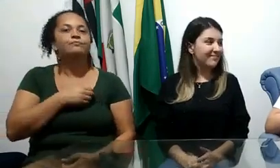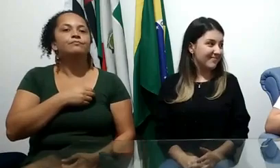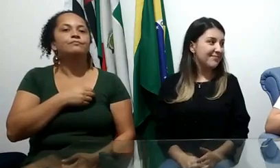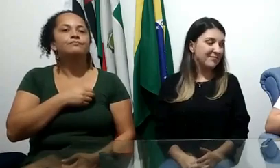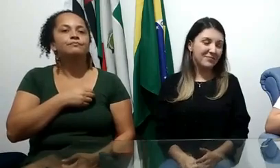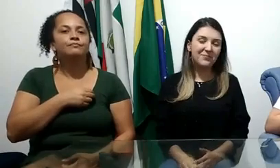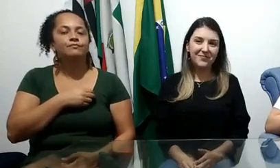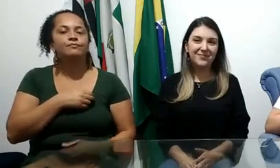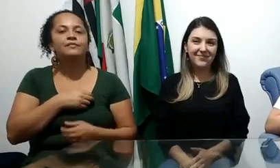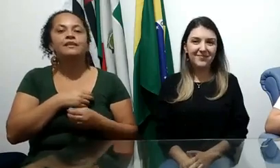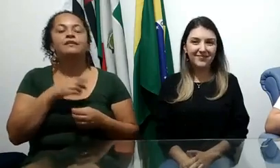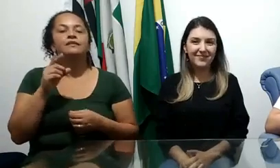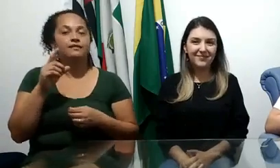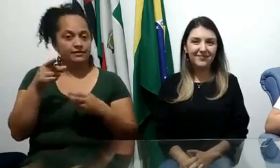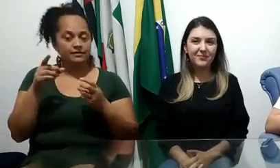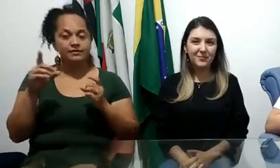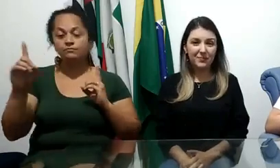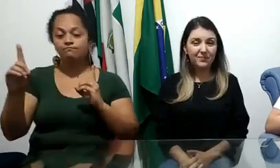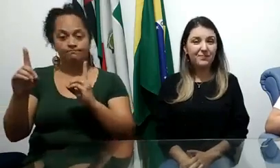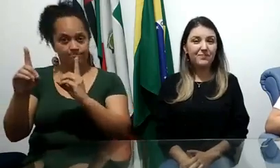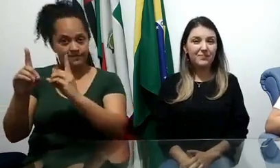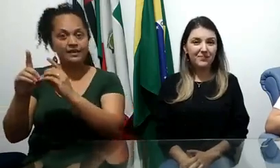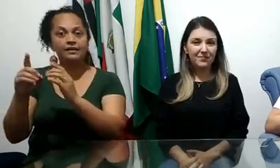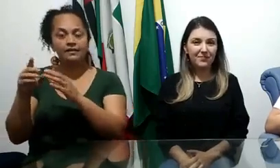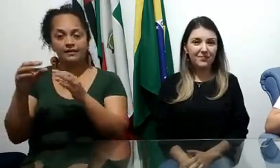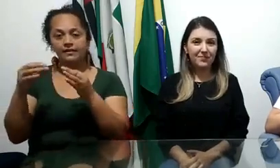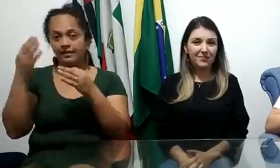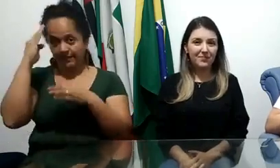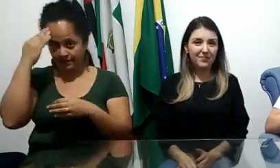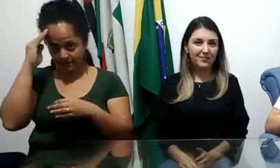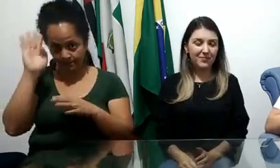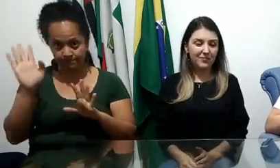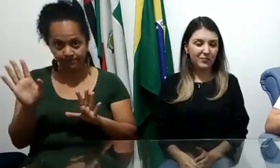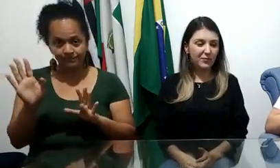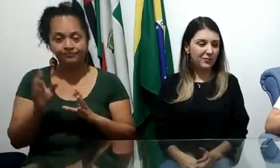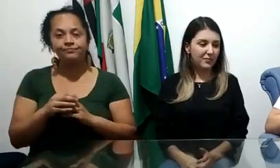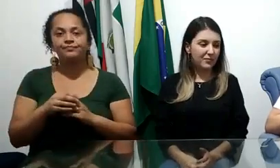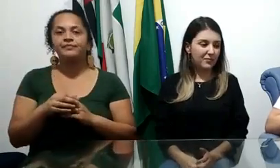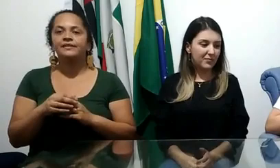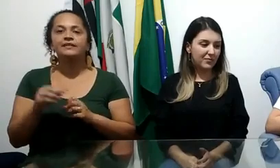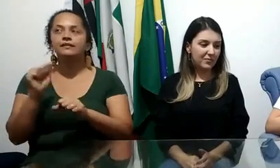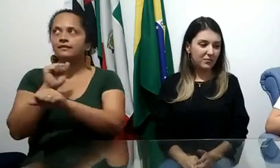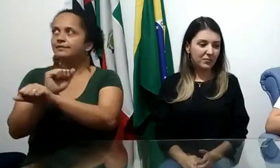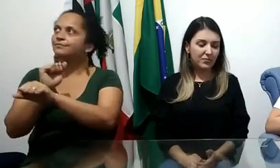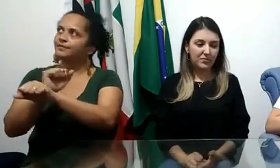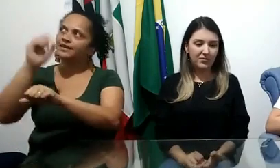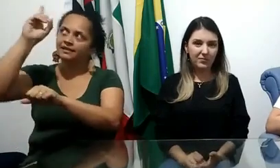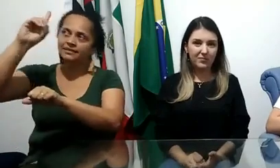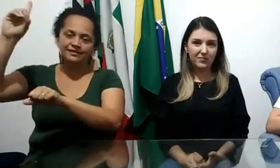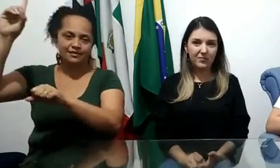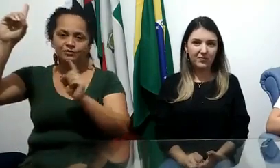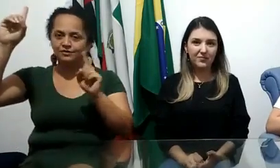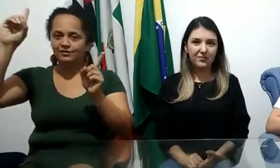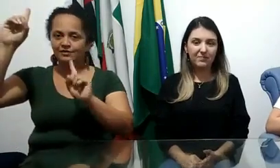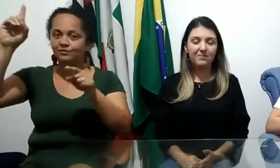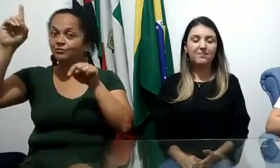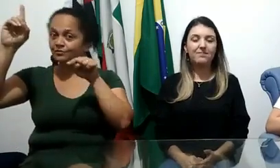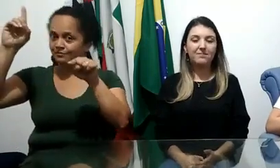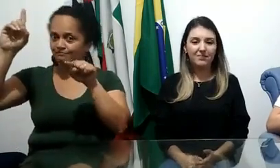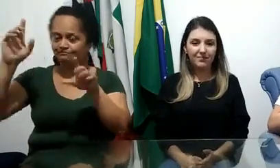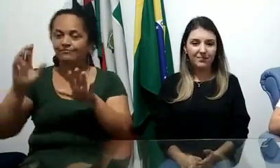seja discipulado, aceite ser discipulado, dependa de Deus e não de si mesmo e saiba esperar a hora